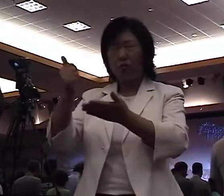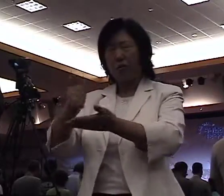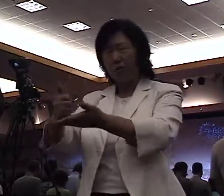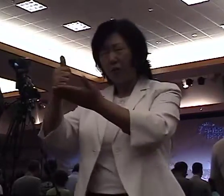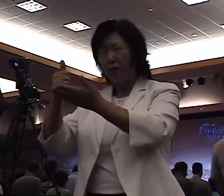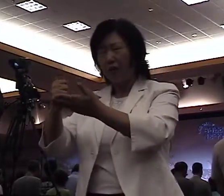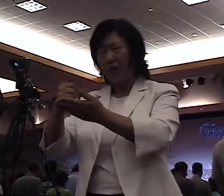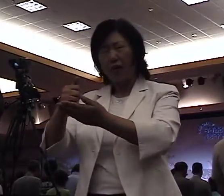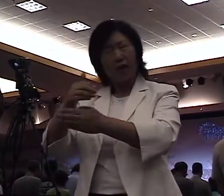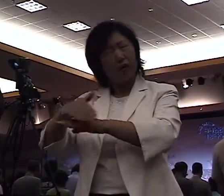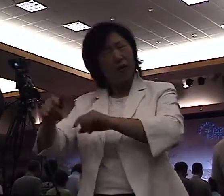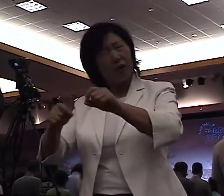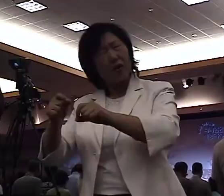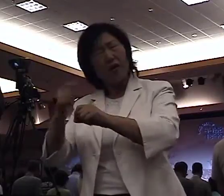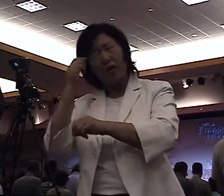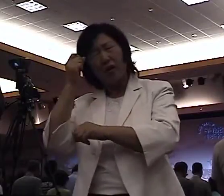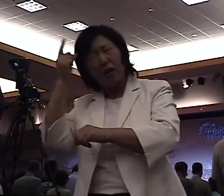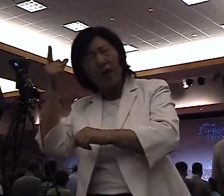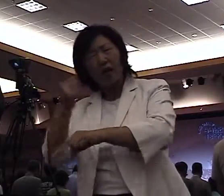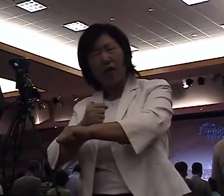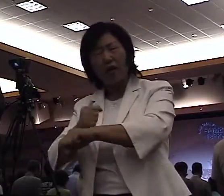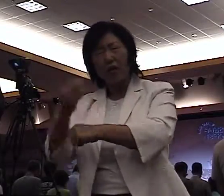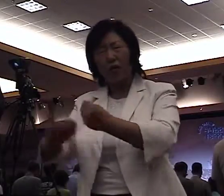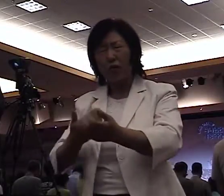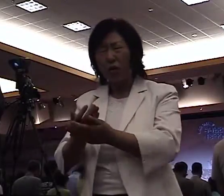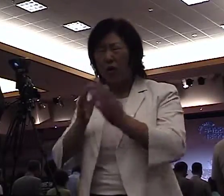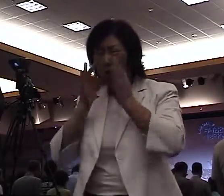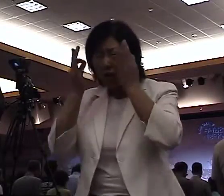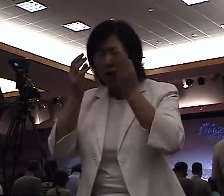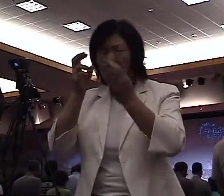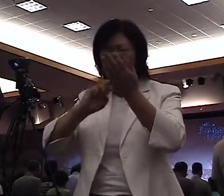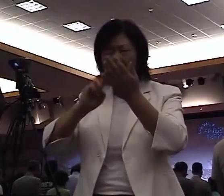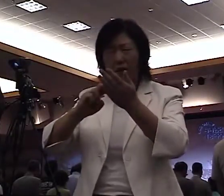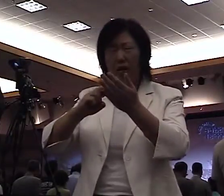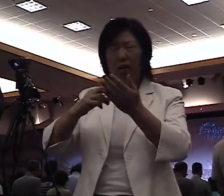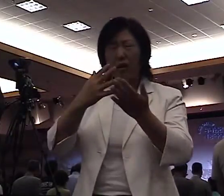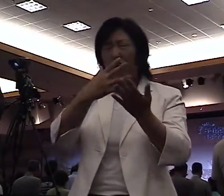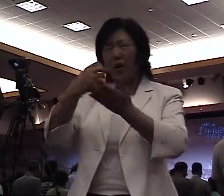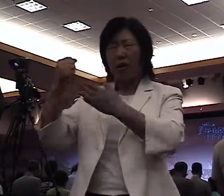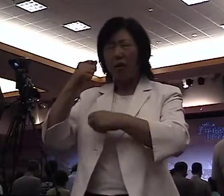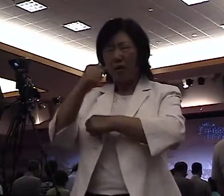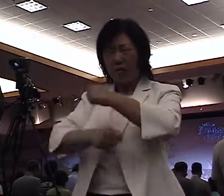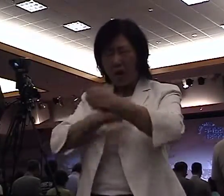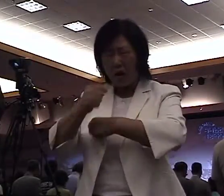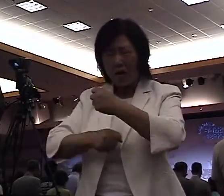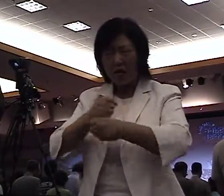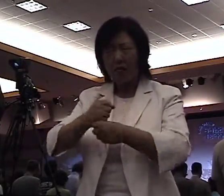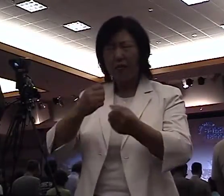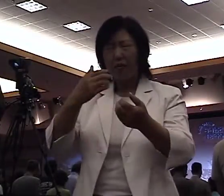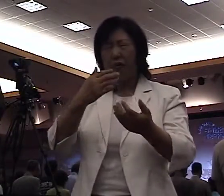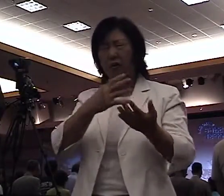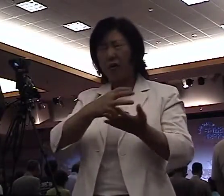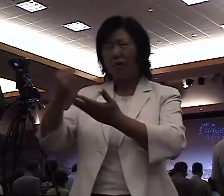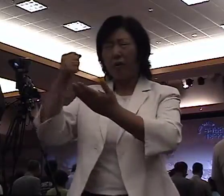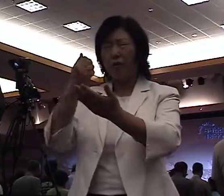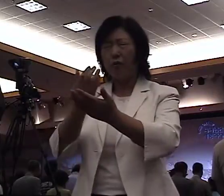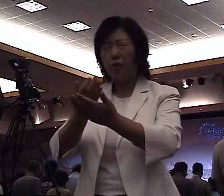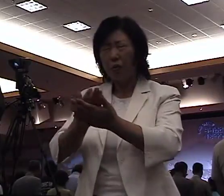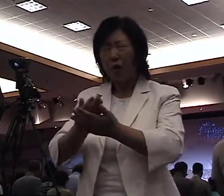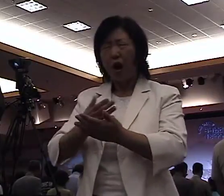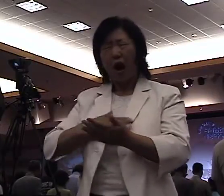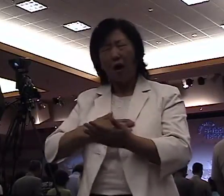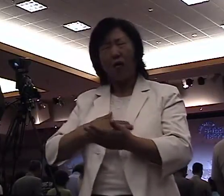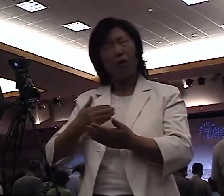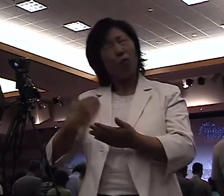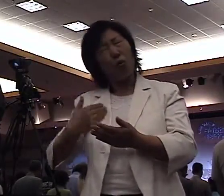깨닫게 하옵소서. 정성껏 준비하신 성가대 찬양을 마음껏 흠망해 주시옵소서. 알게